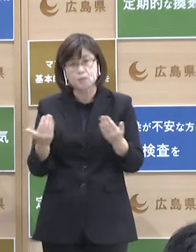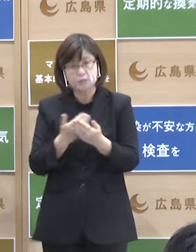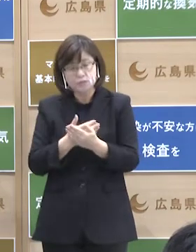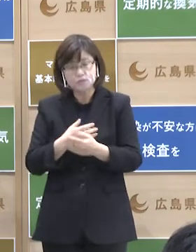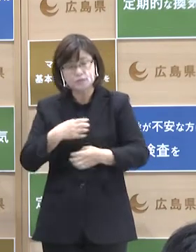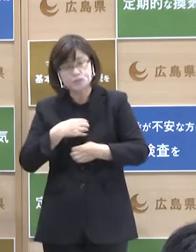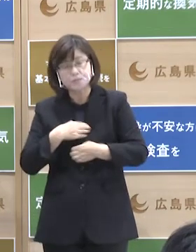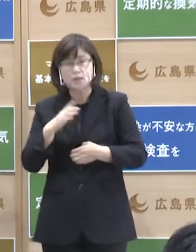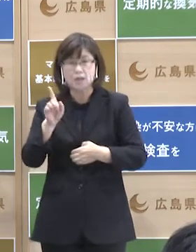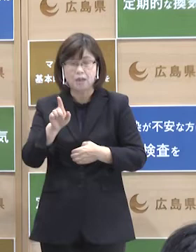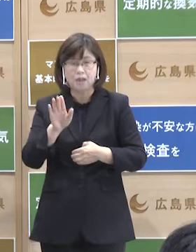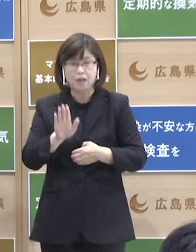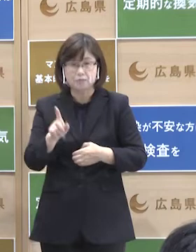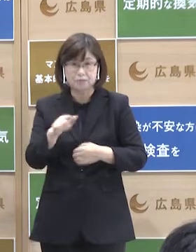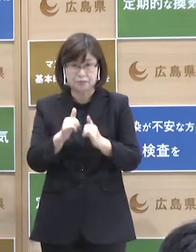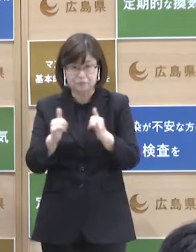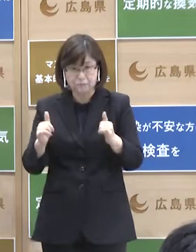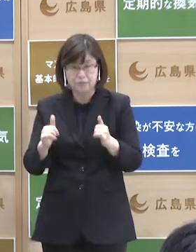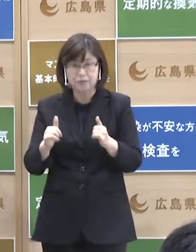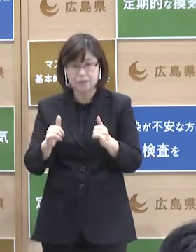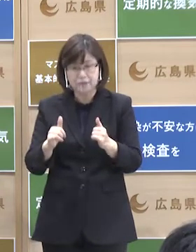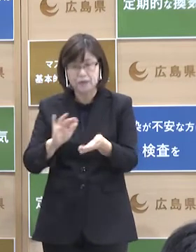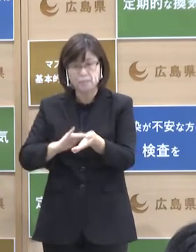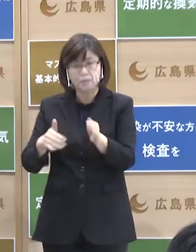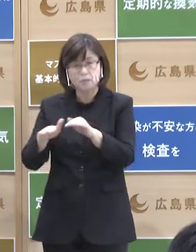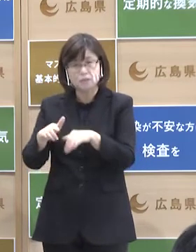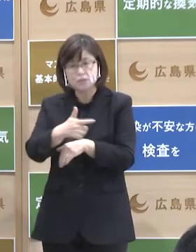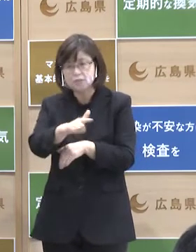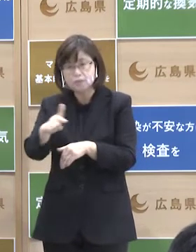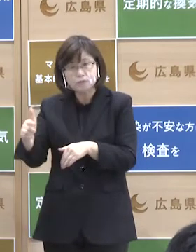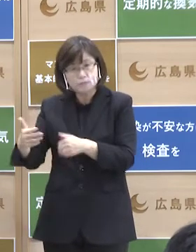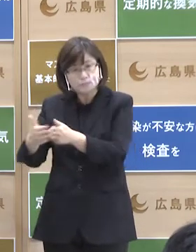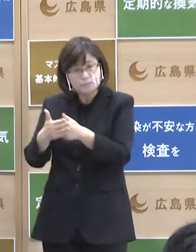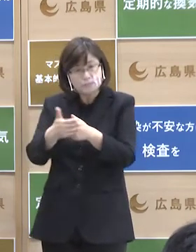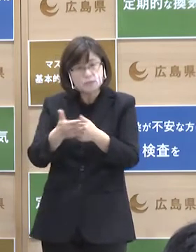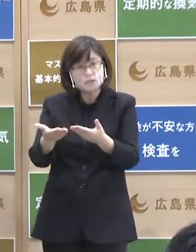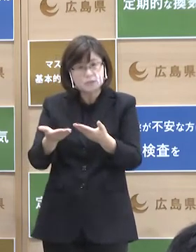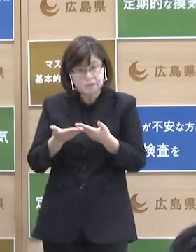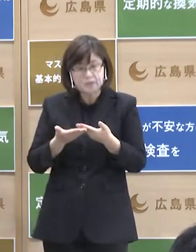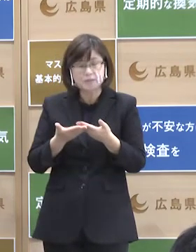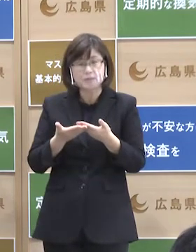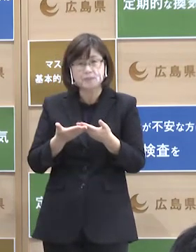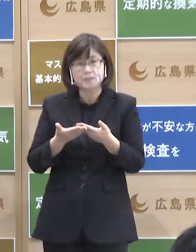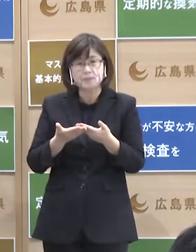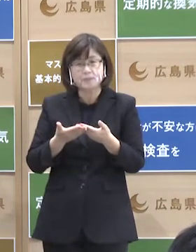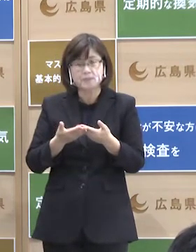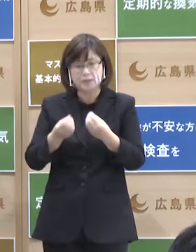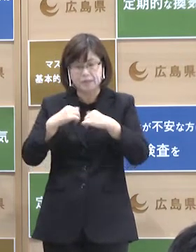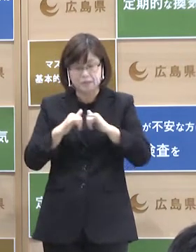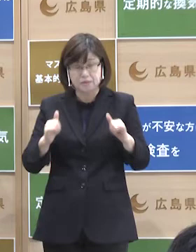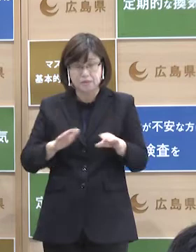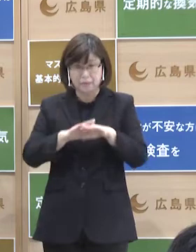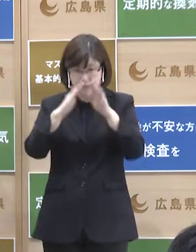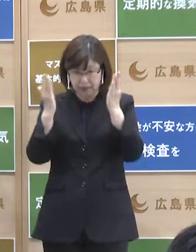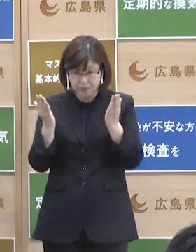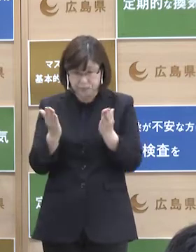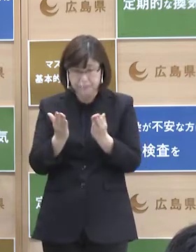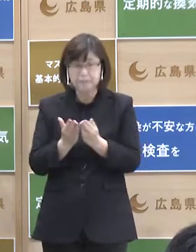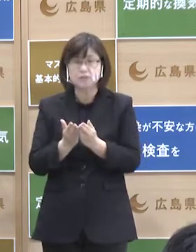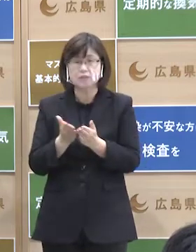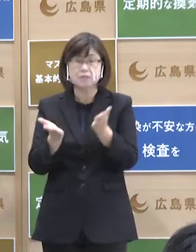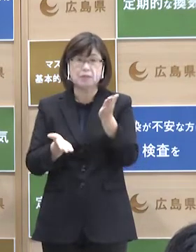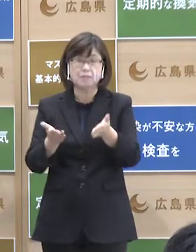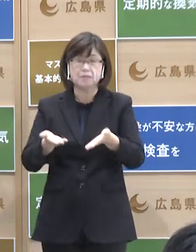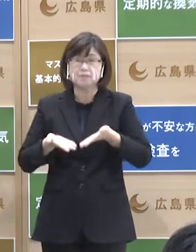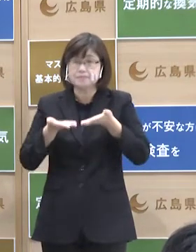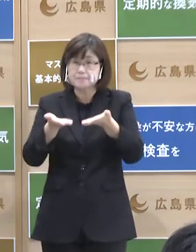点化しつつ、医療機関のご協力をいただきながら、すべての患者、感染者の方に行政サービスが届